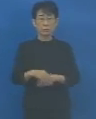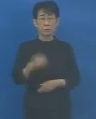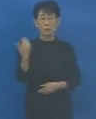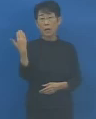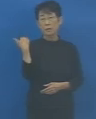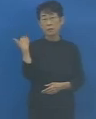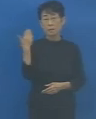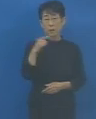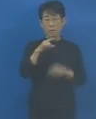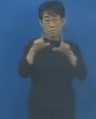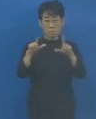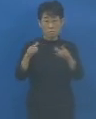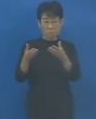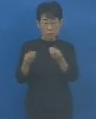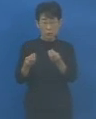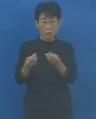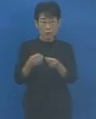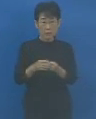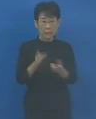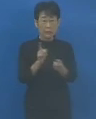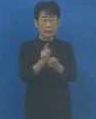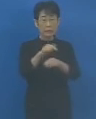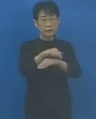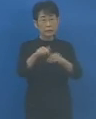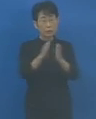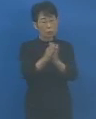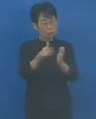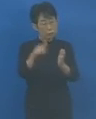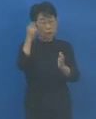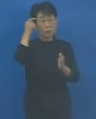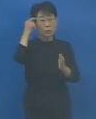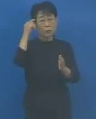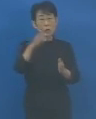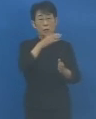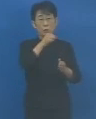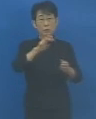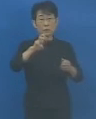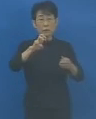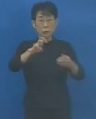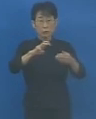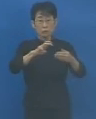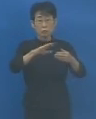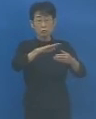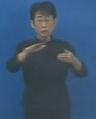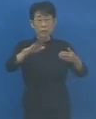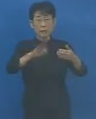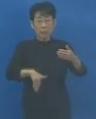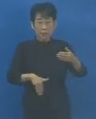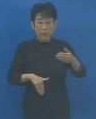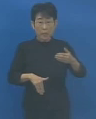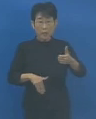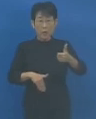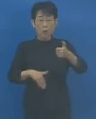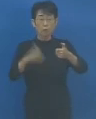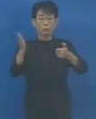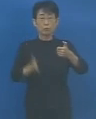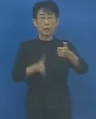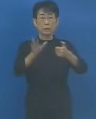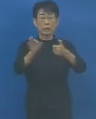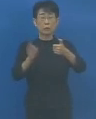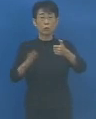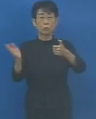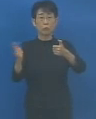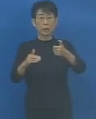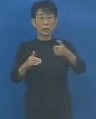にですね、あの対策本部でしたかね、大体30代以下で5割強でありまして、それにあ